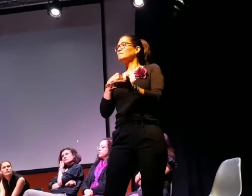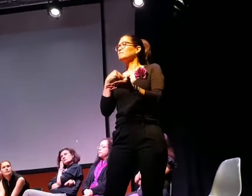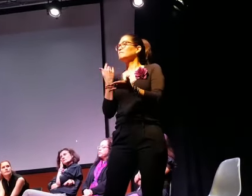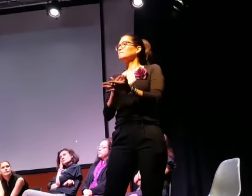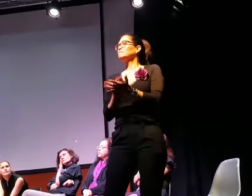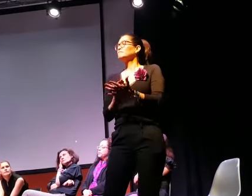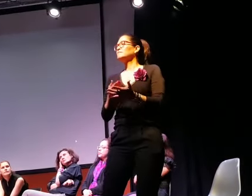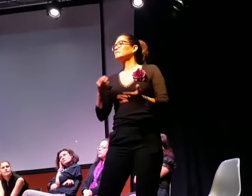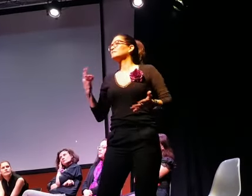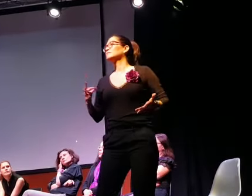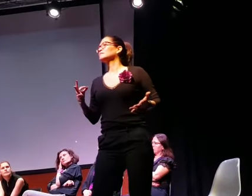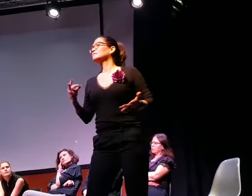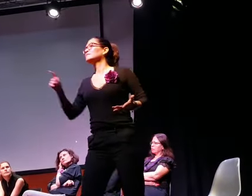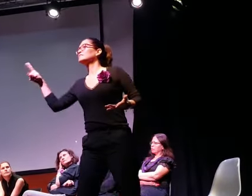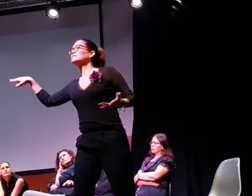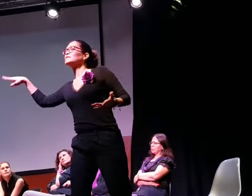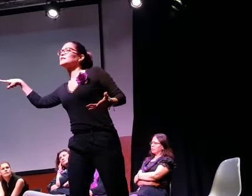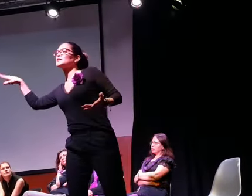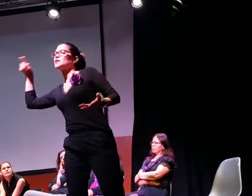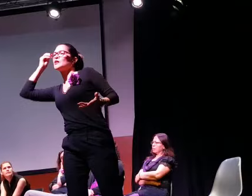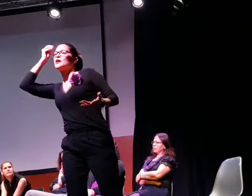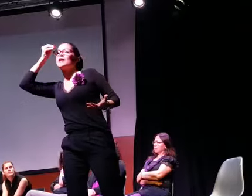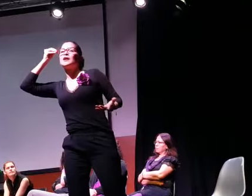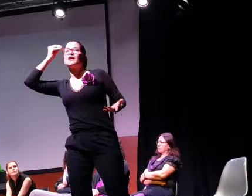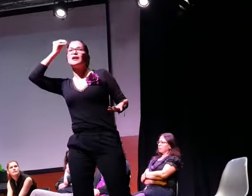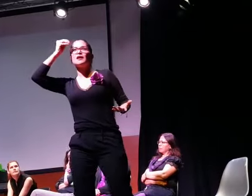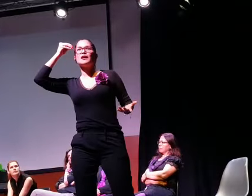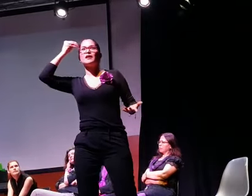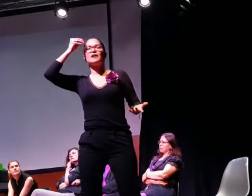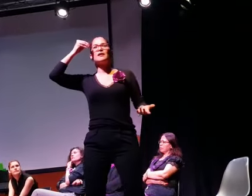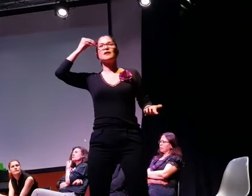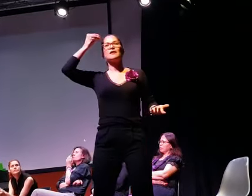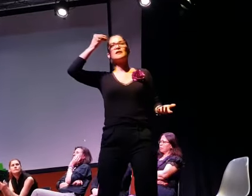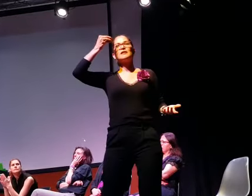audiencia exijo conciencia.